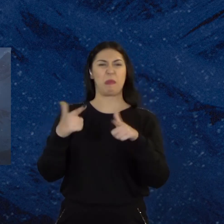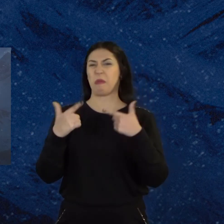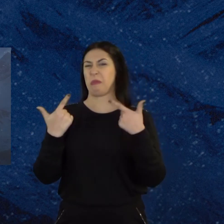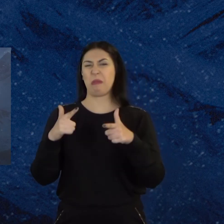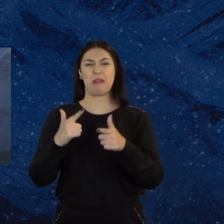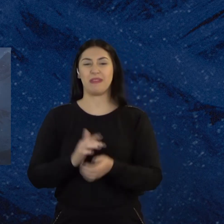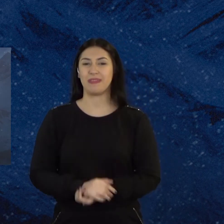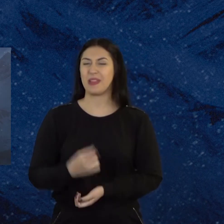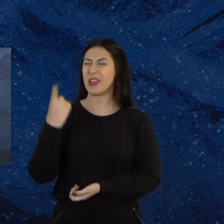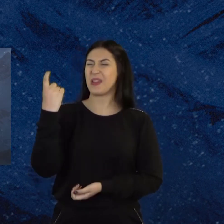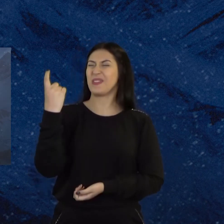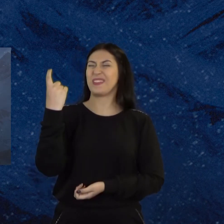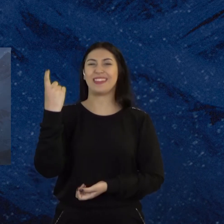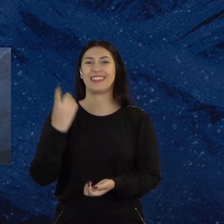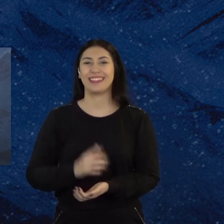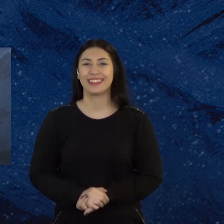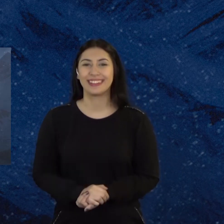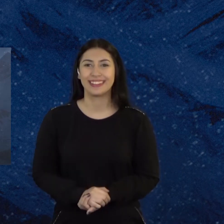inigualáveis.